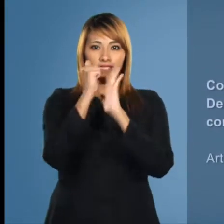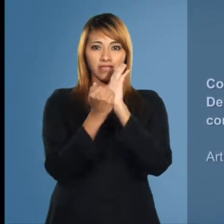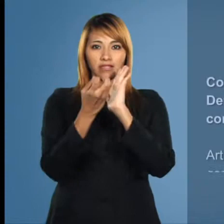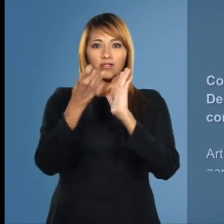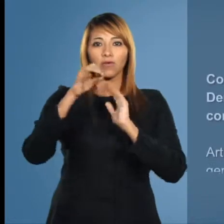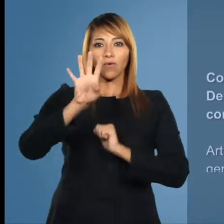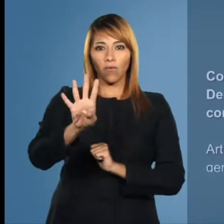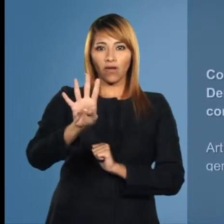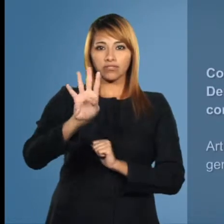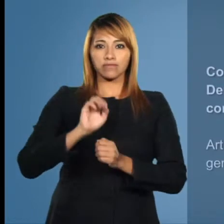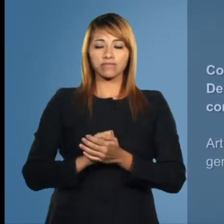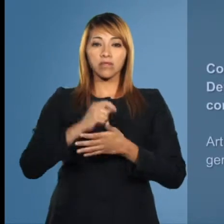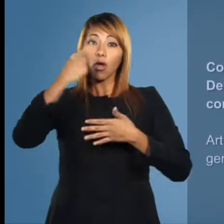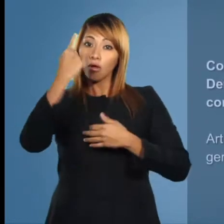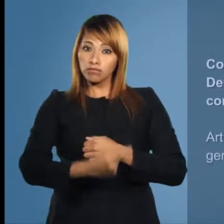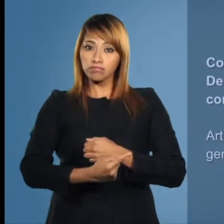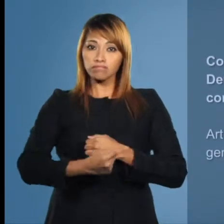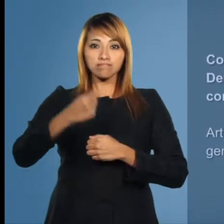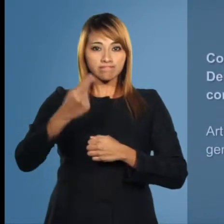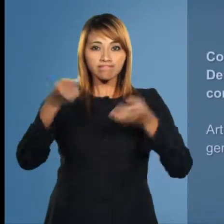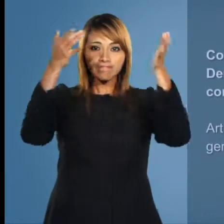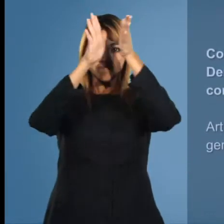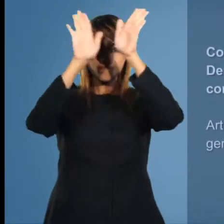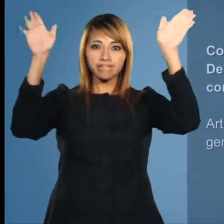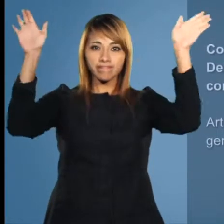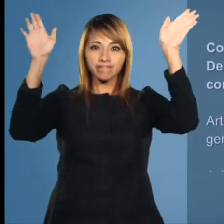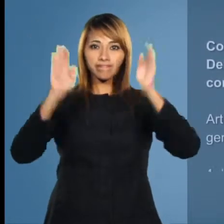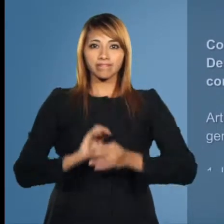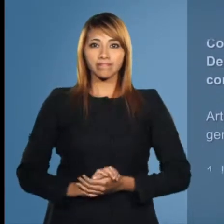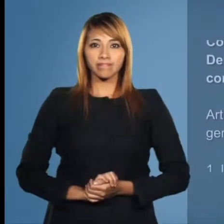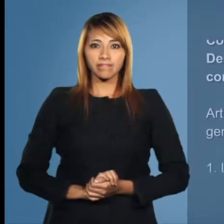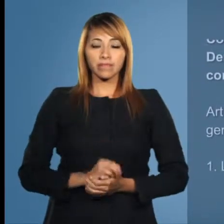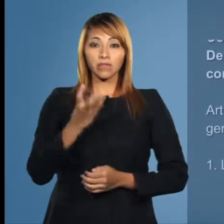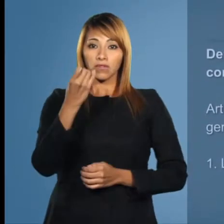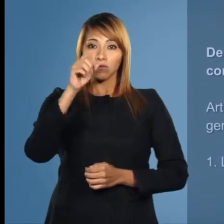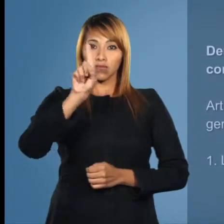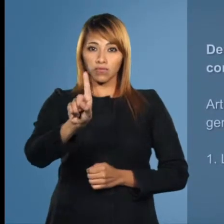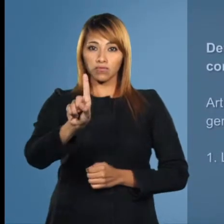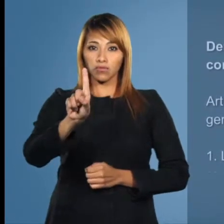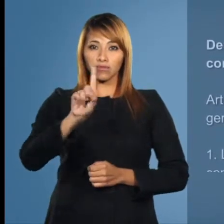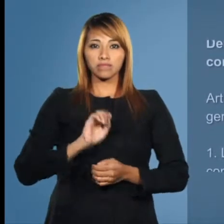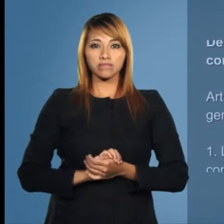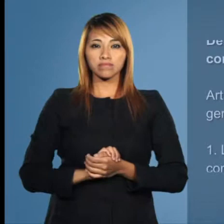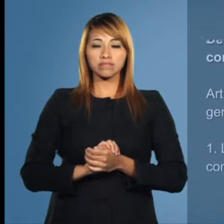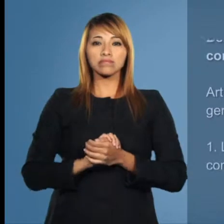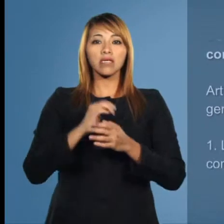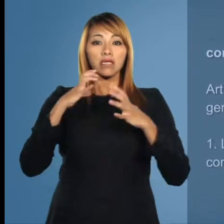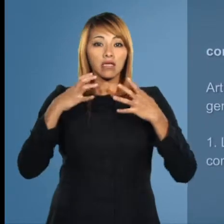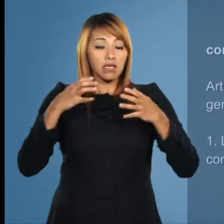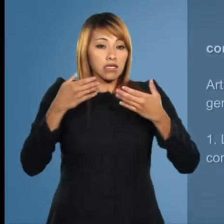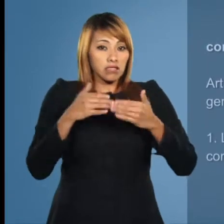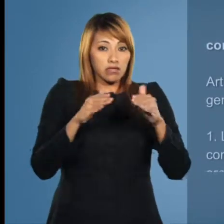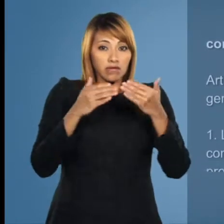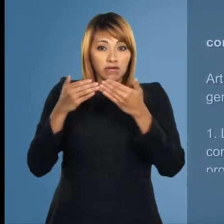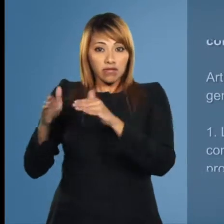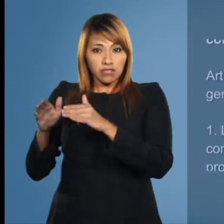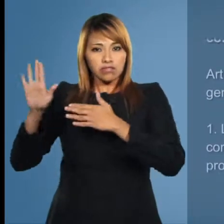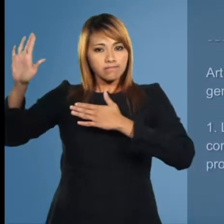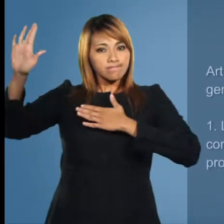4. Obligaciones generales. 1. Los Estados partes se comprometen a asegurar